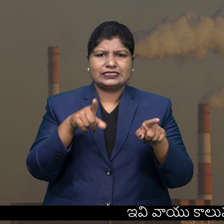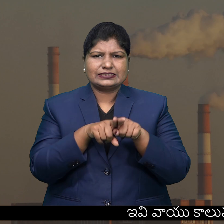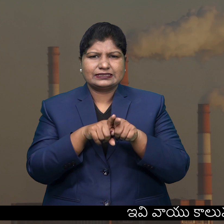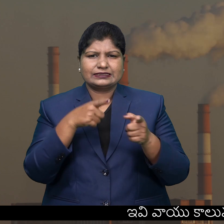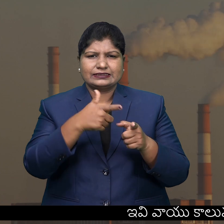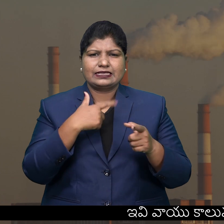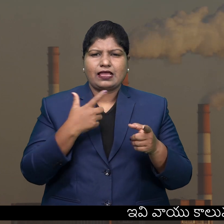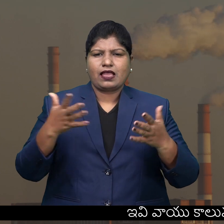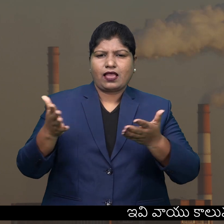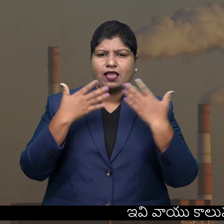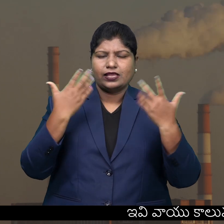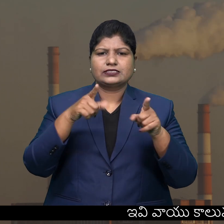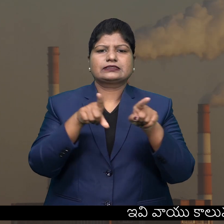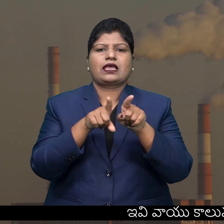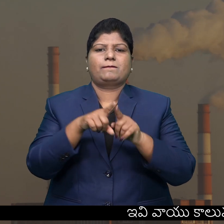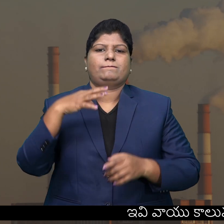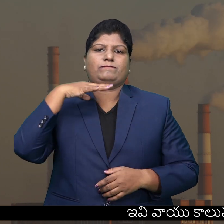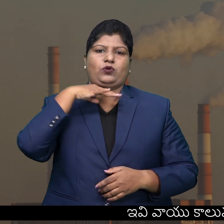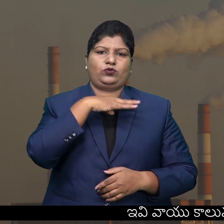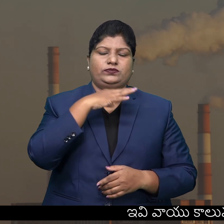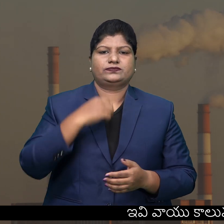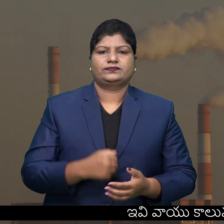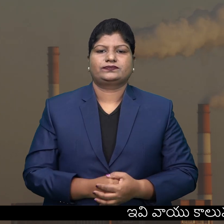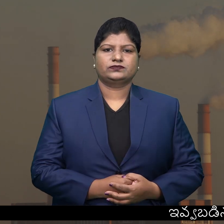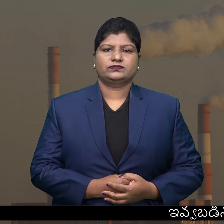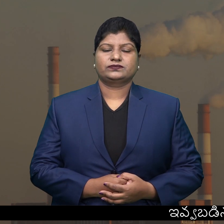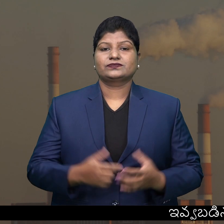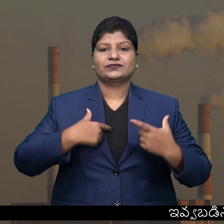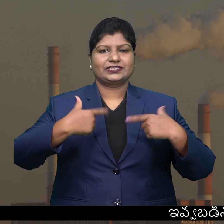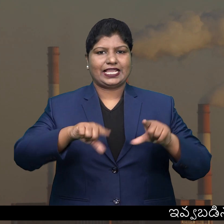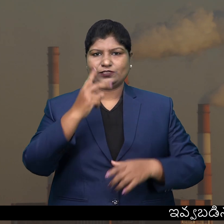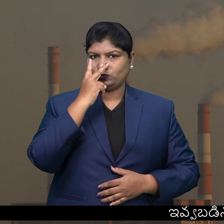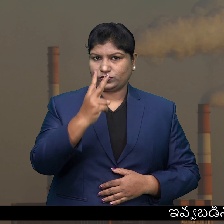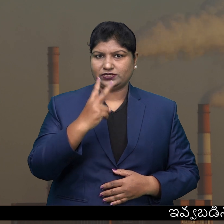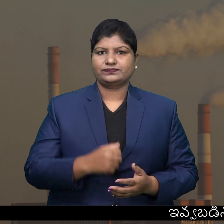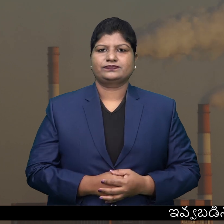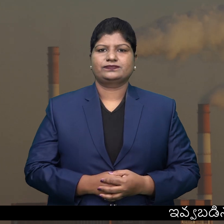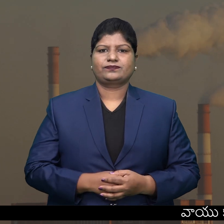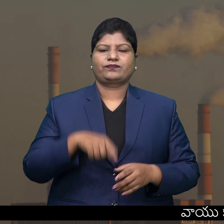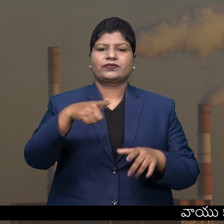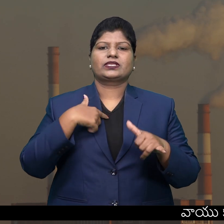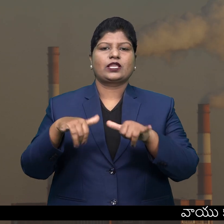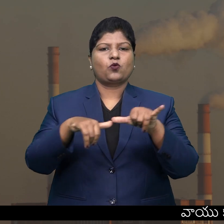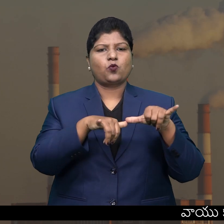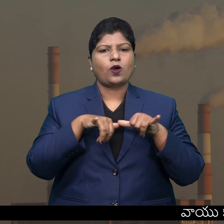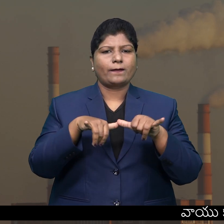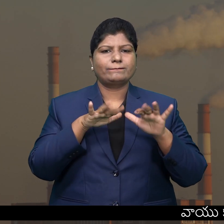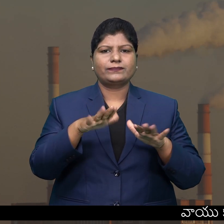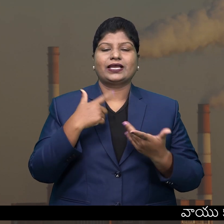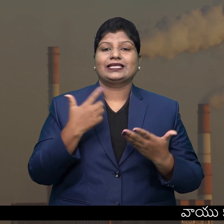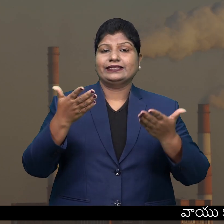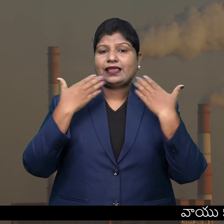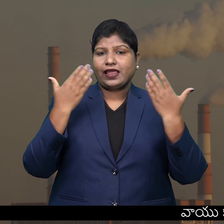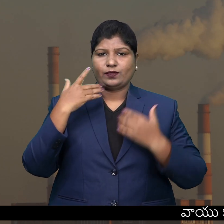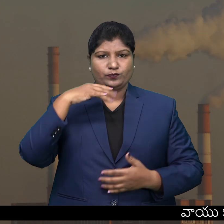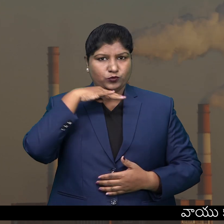ఇవి వాయు కాలుష్య కారకాలుగా పనిచేస్తాయి. ఇవ్వబడిన పట్టికలో సాధారణ వాయు కాలుష్య కారకాలు,